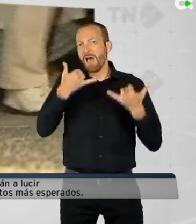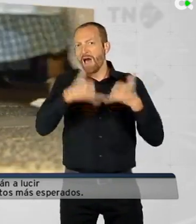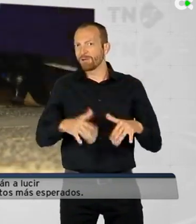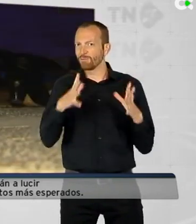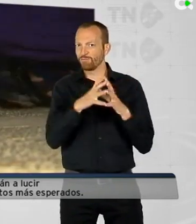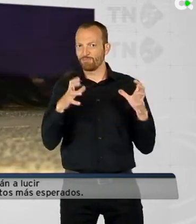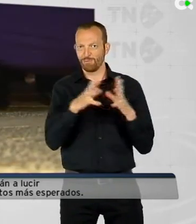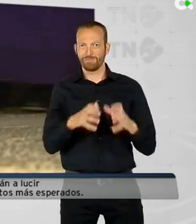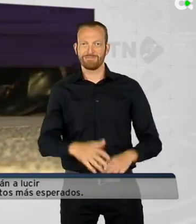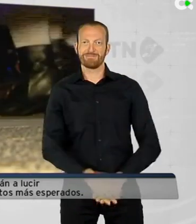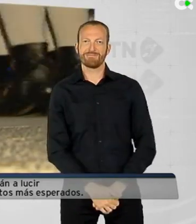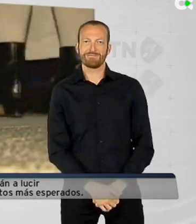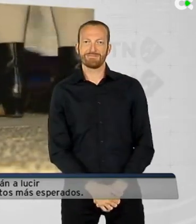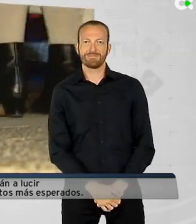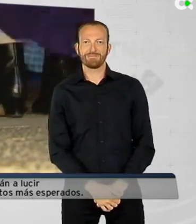esperados.